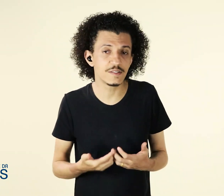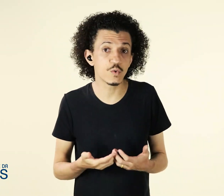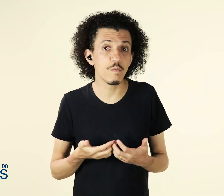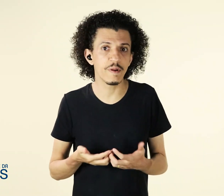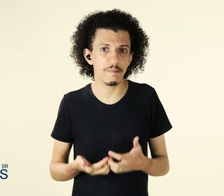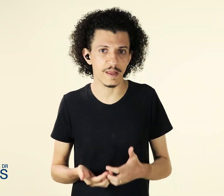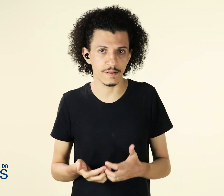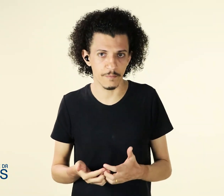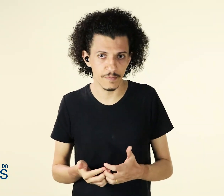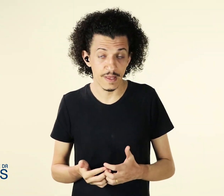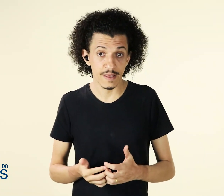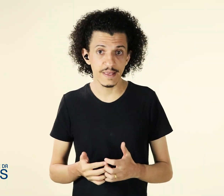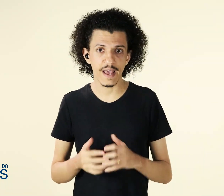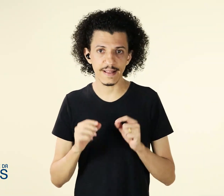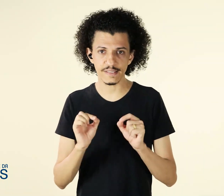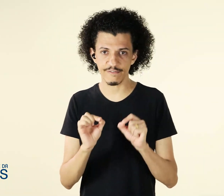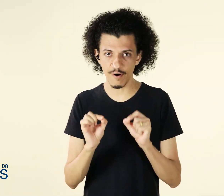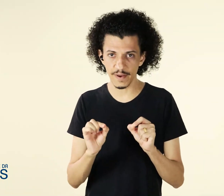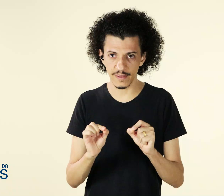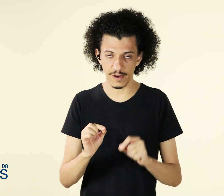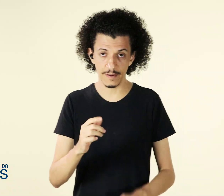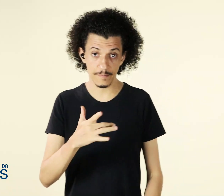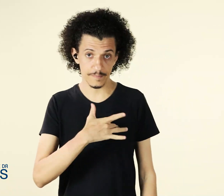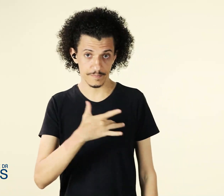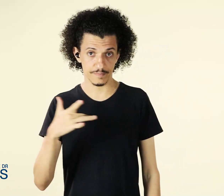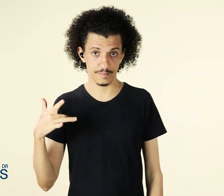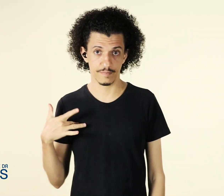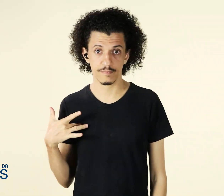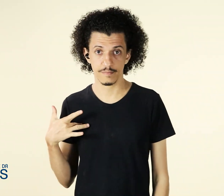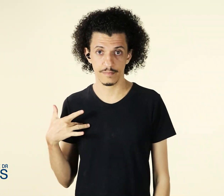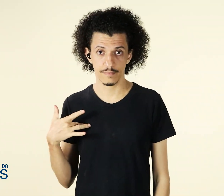se cumprimentam, que é dessa forma aqui, olha.